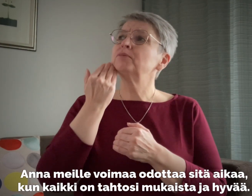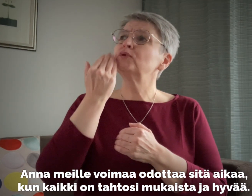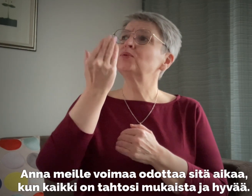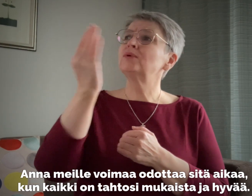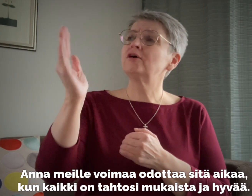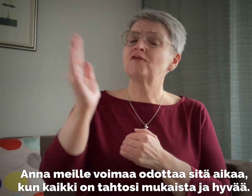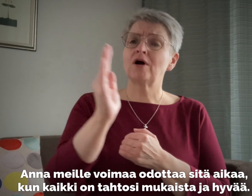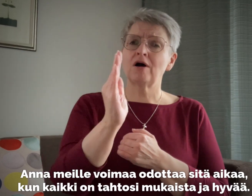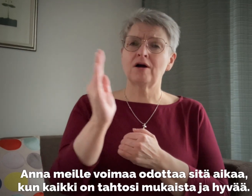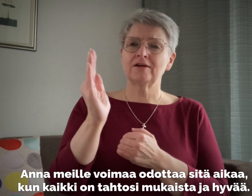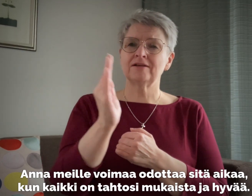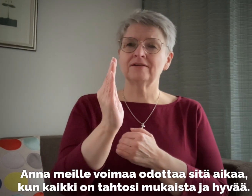hyvää.